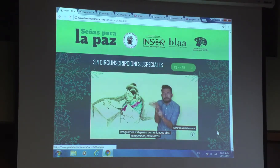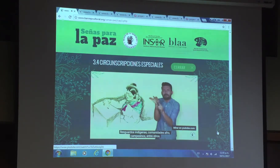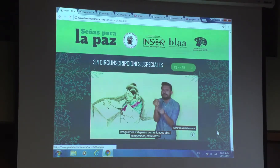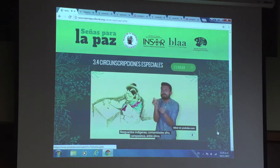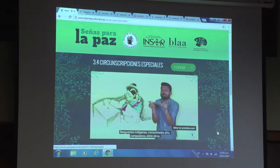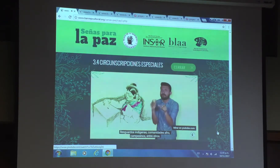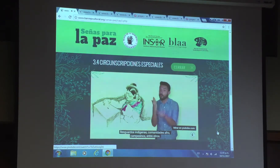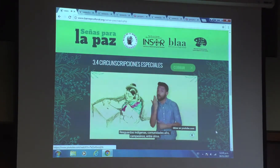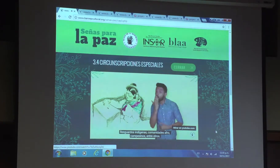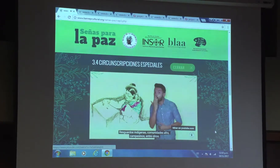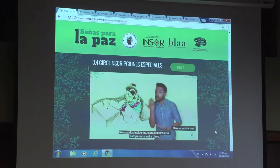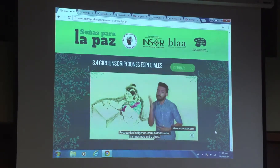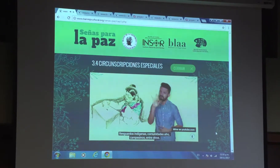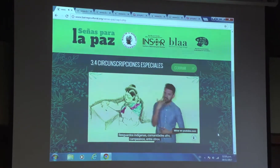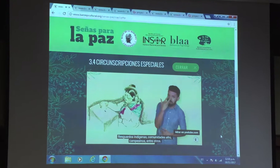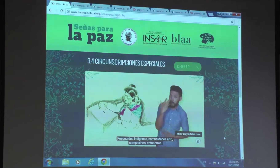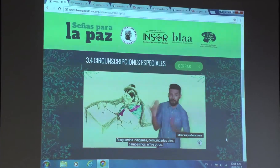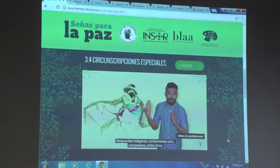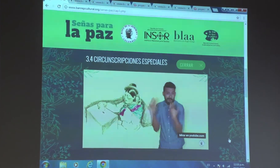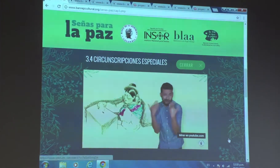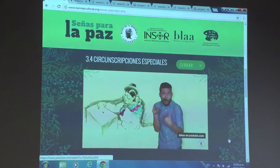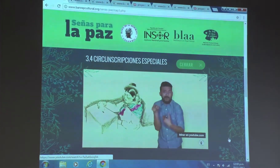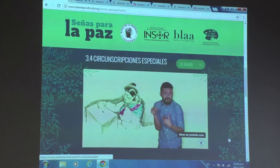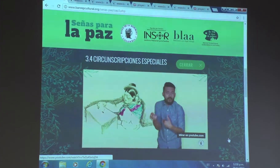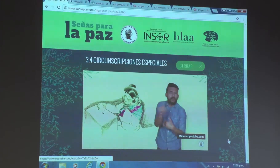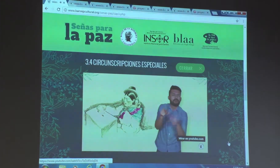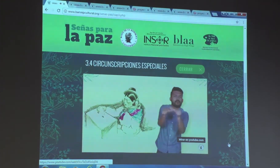comunidades afro, campesinos, entre otros.